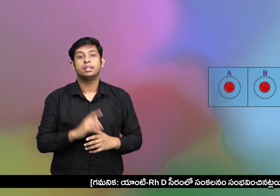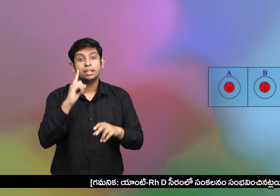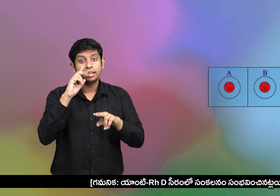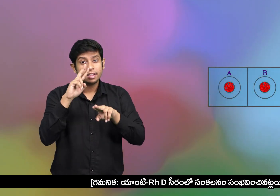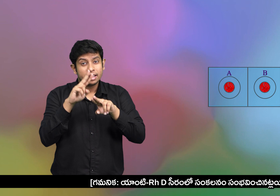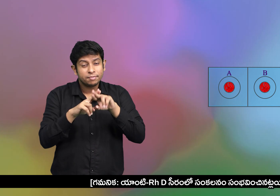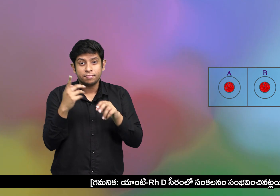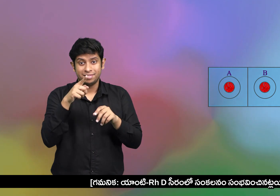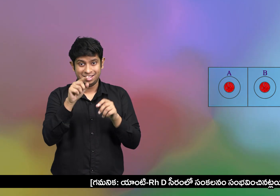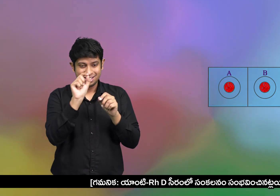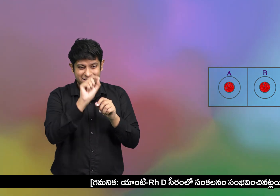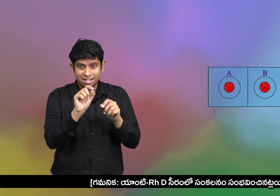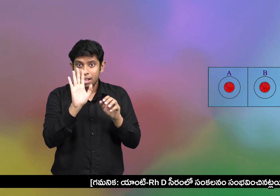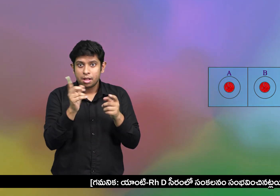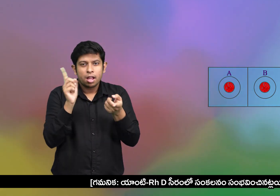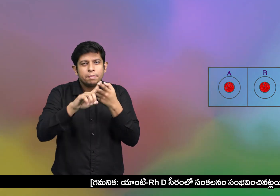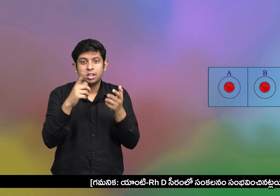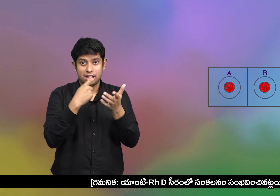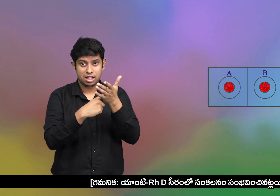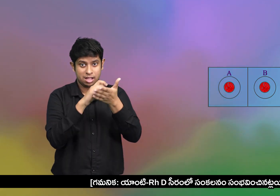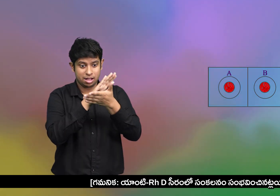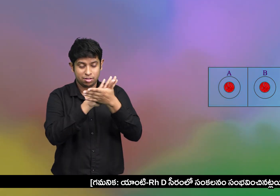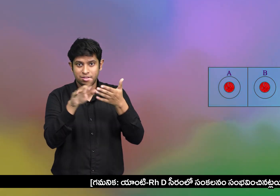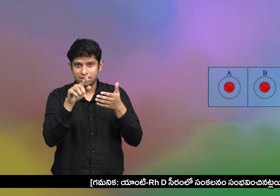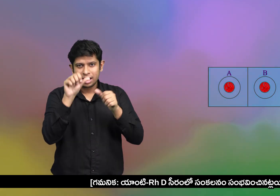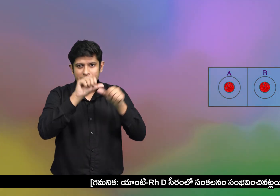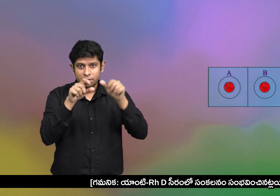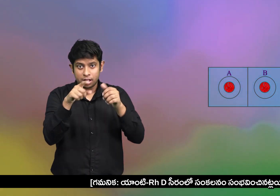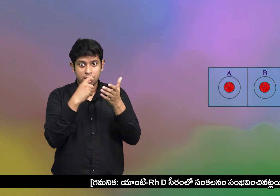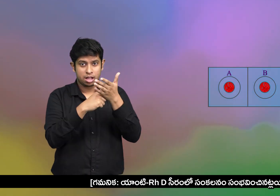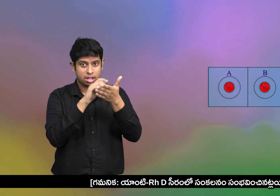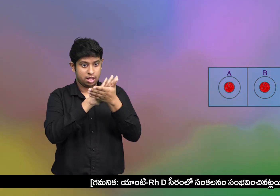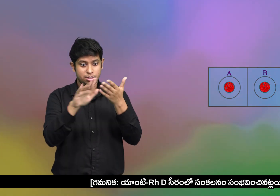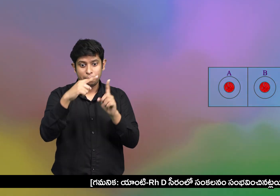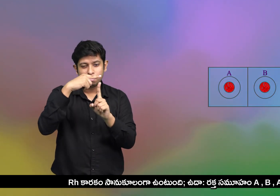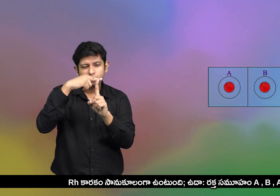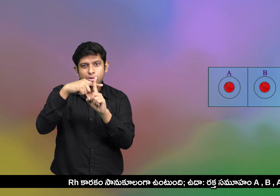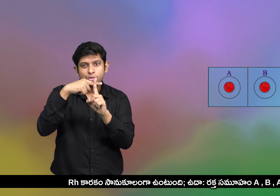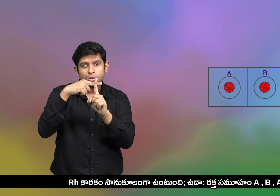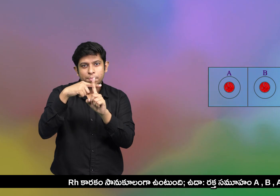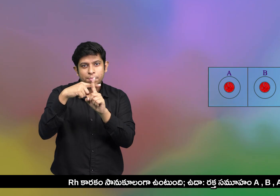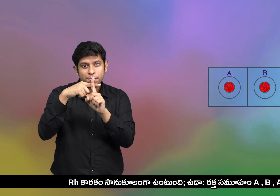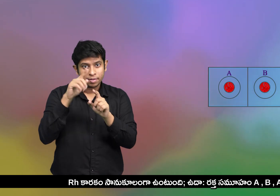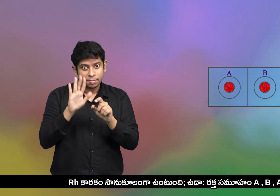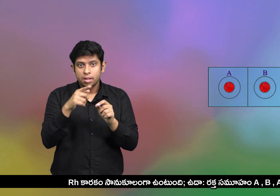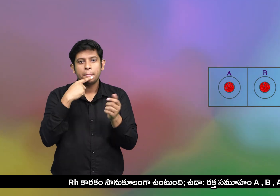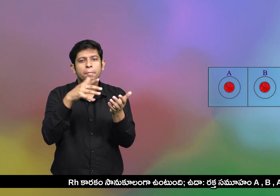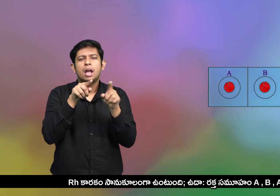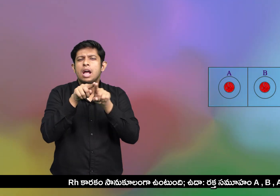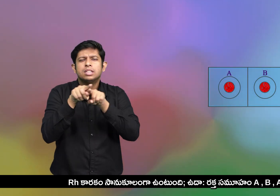గమనిక: యాంటీ ఆర్హెచ్డి సీరంలో సంకలనం సంభవించినట్లయితే ఆర్హెచ్